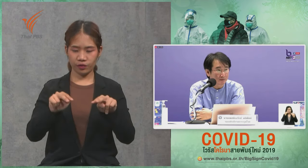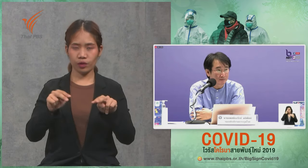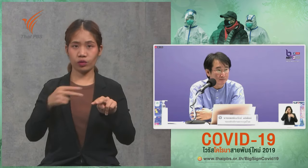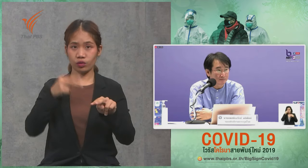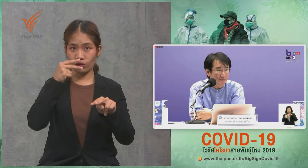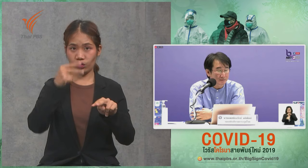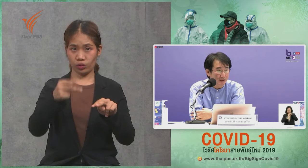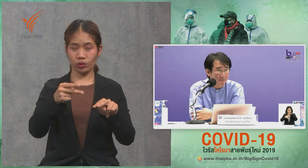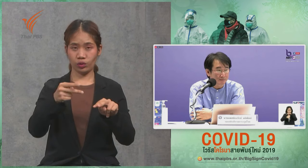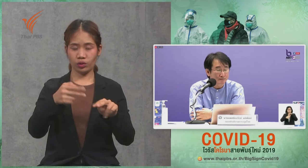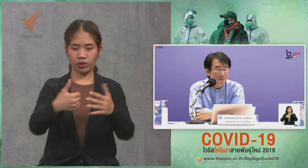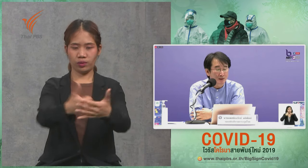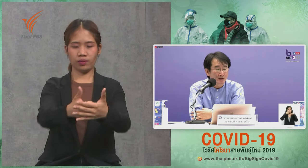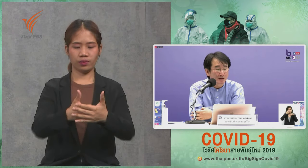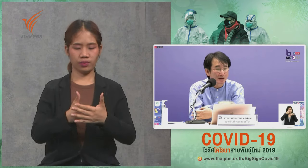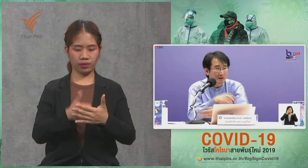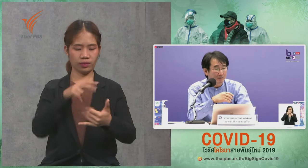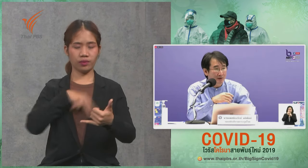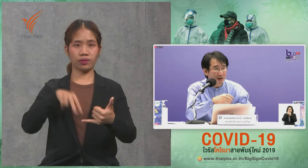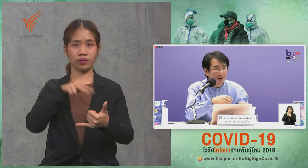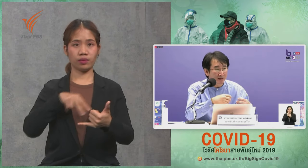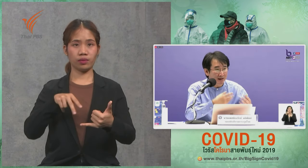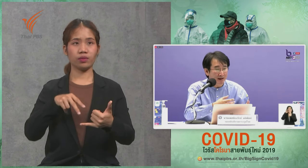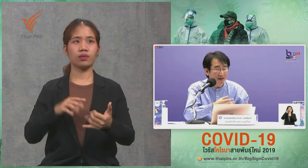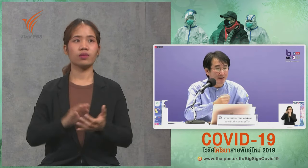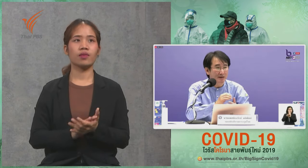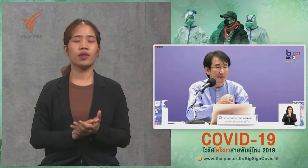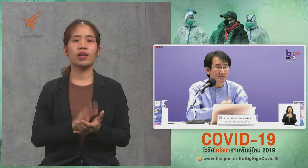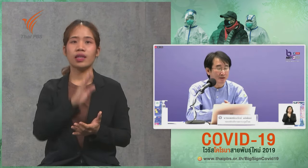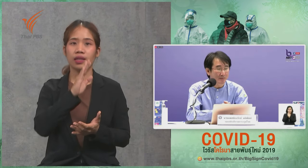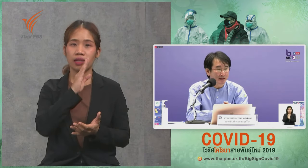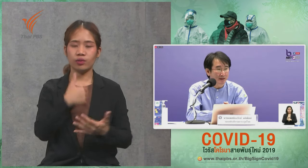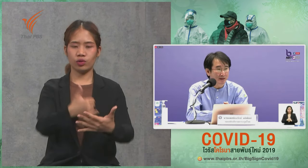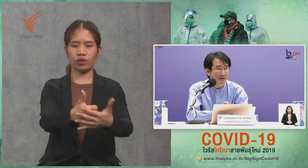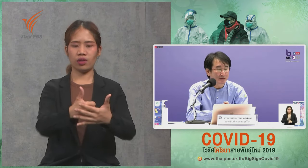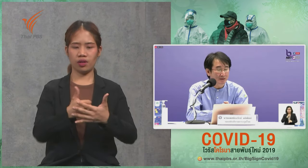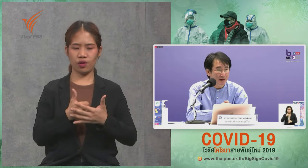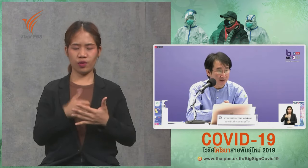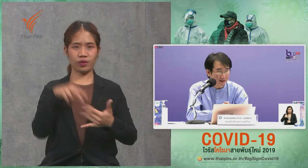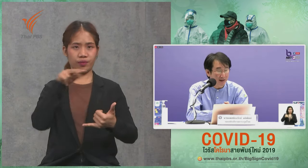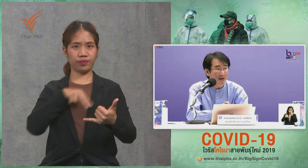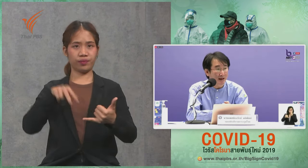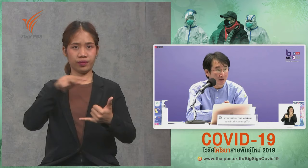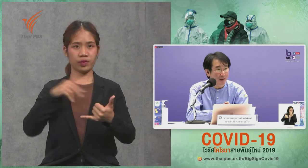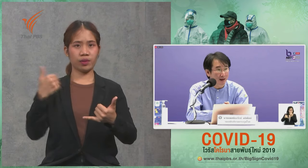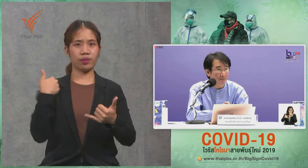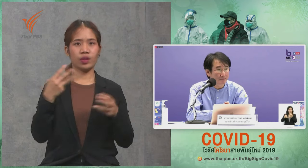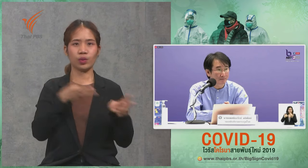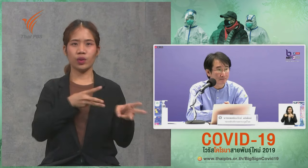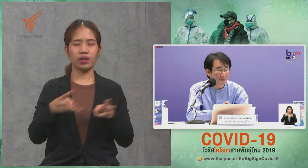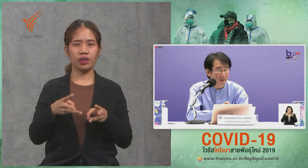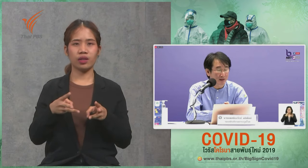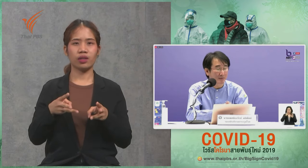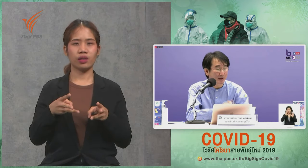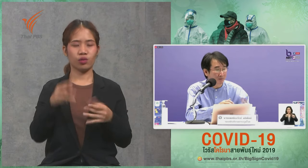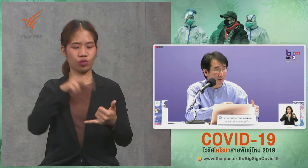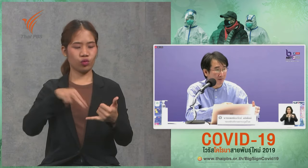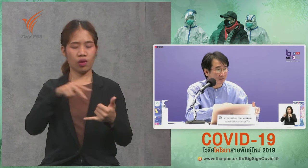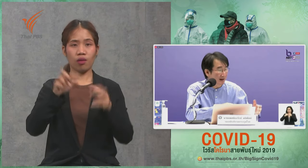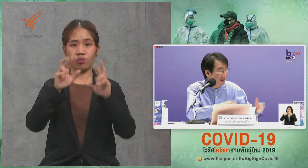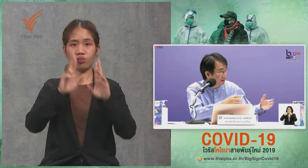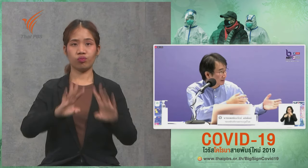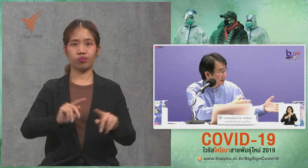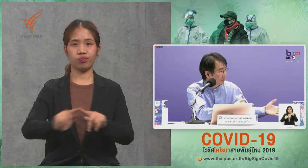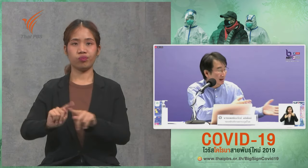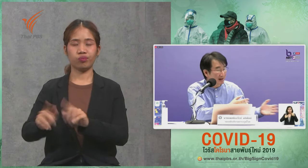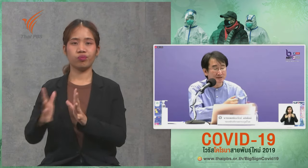คอยู่ดีนะครับเวลาไปกักกันเนี่ยก็จะมีการกักกันหลายรูปแบบนะครับหลายรูปแบ